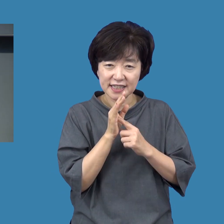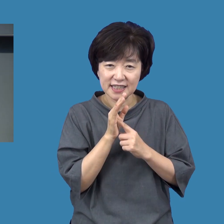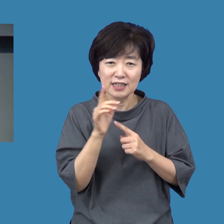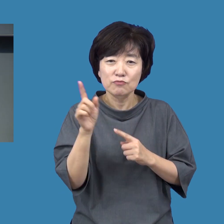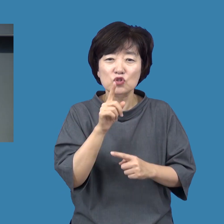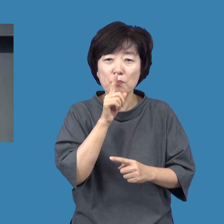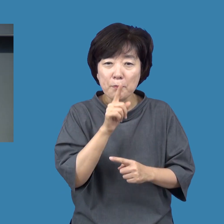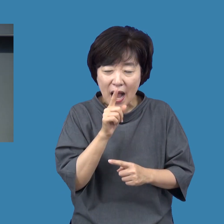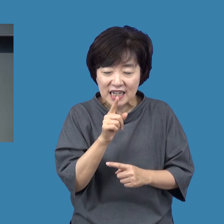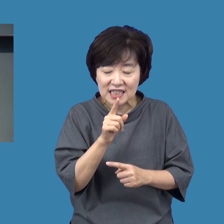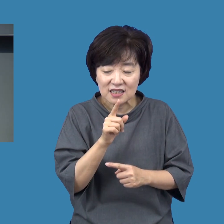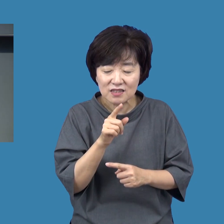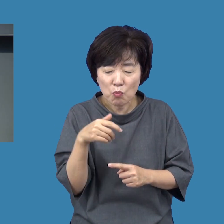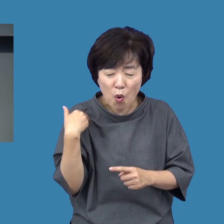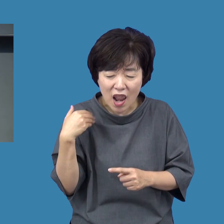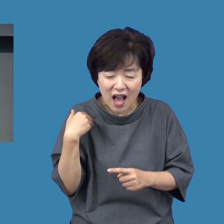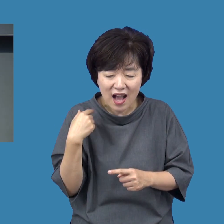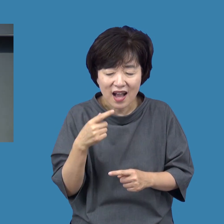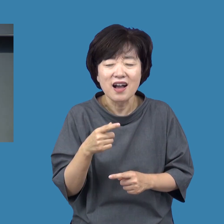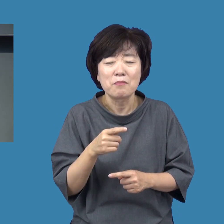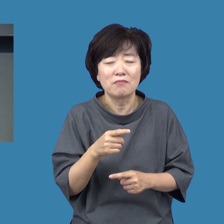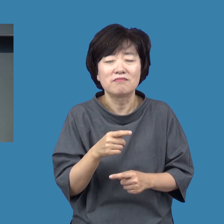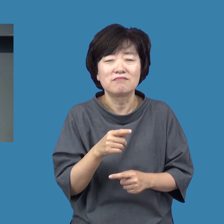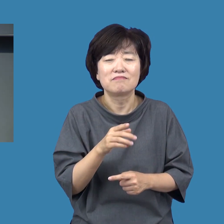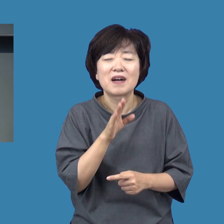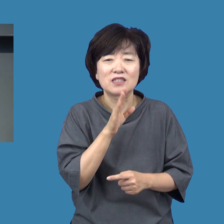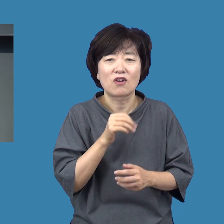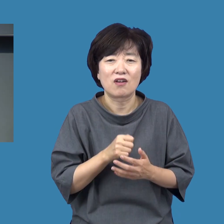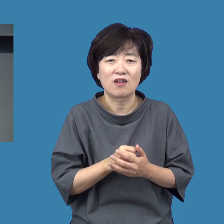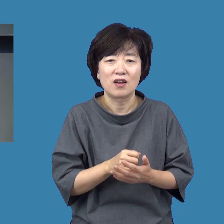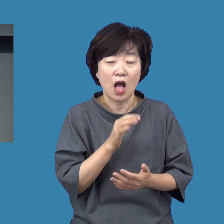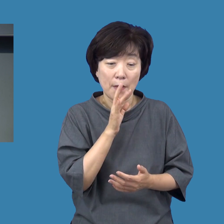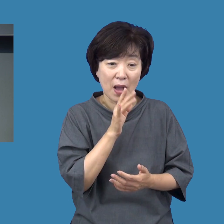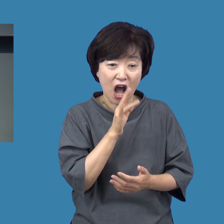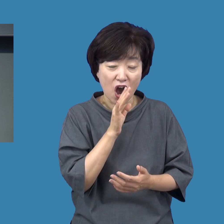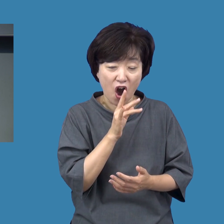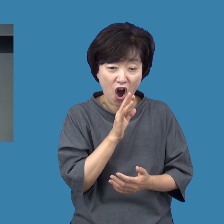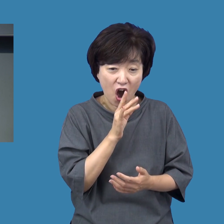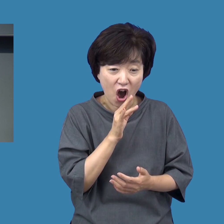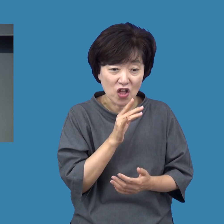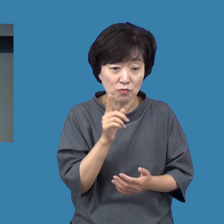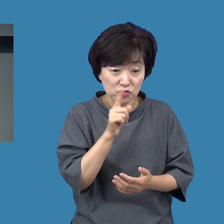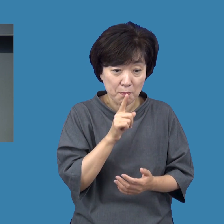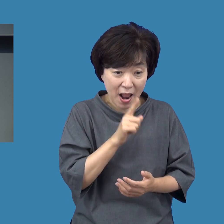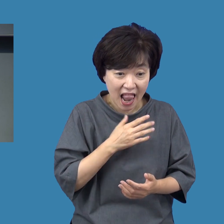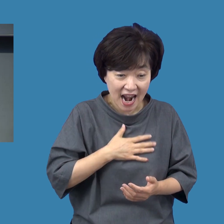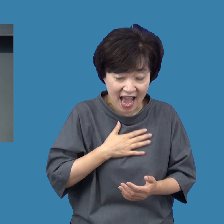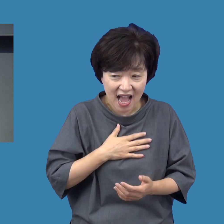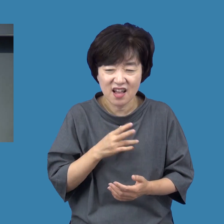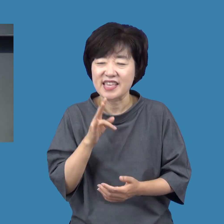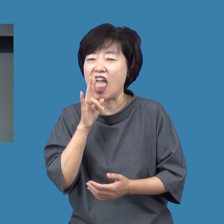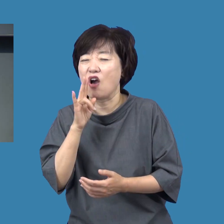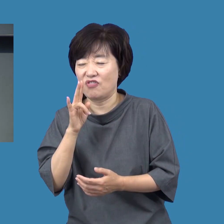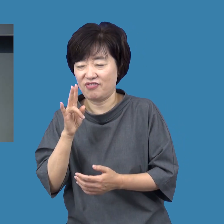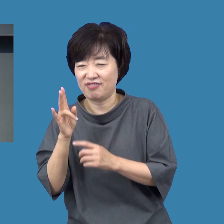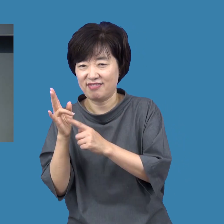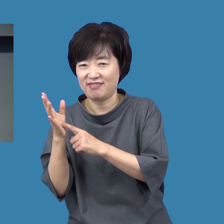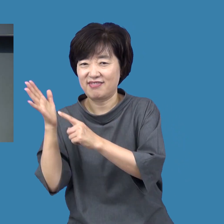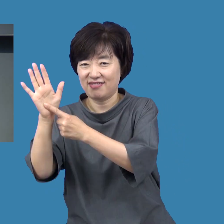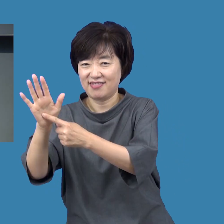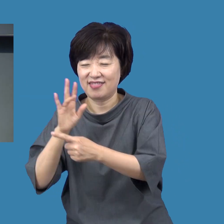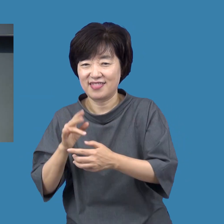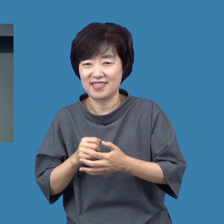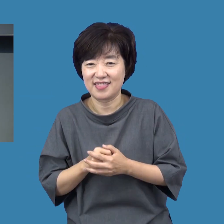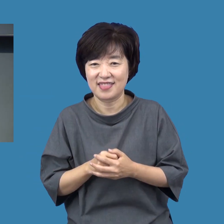모르는 게 맞는 거예요. 무슨 말인지 알면 방언이 아니야. 그건 예언이지. 방언은 무슨 말인지 이해를 못하는